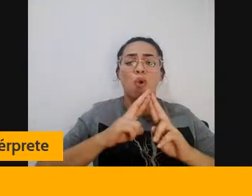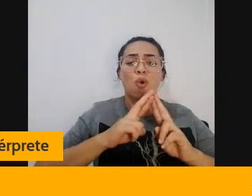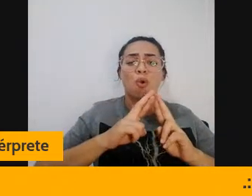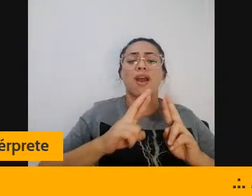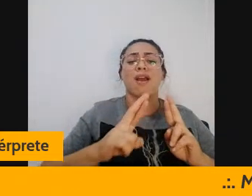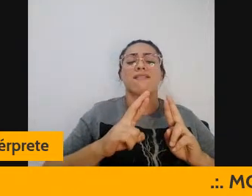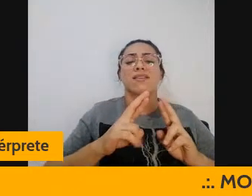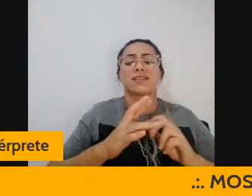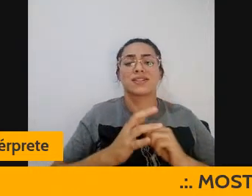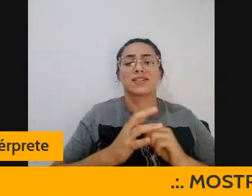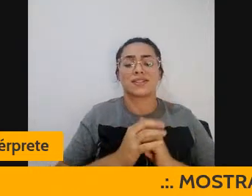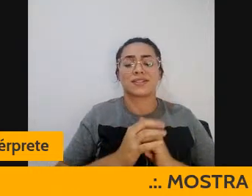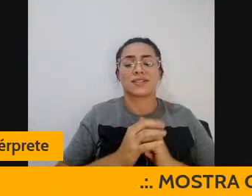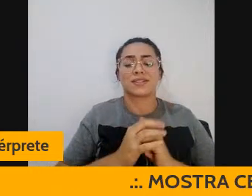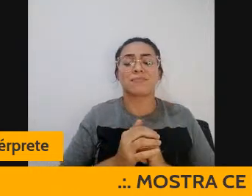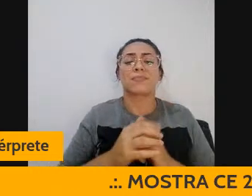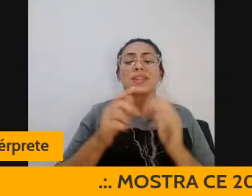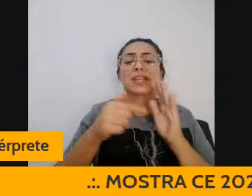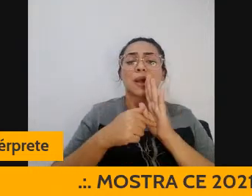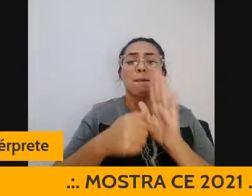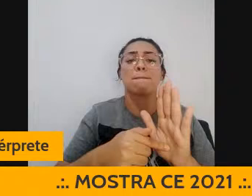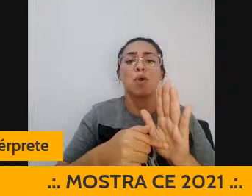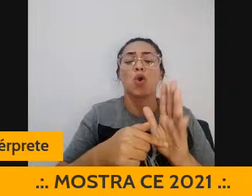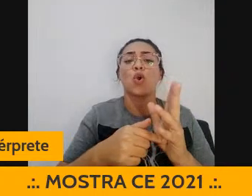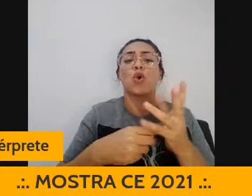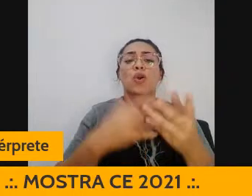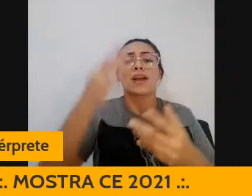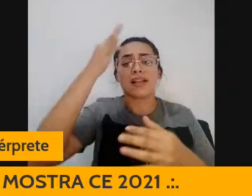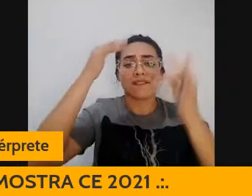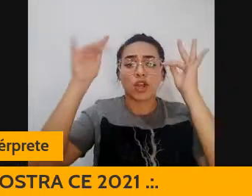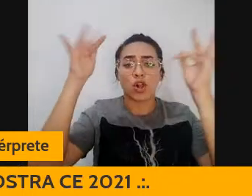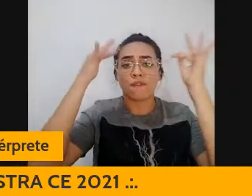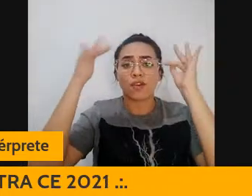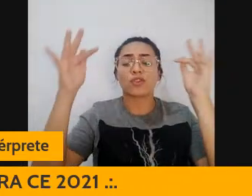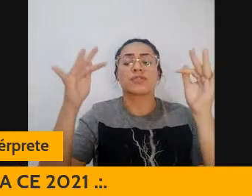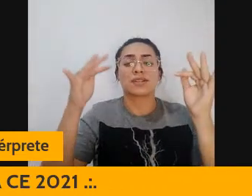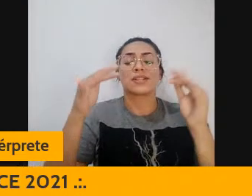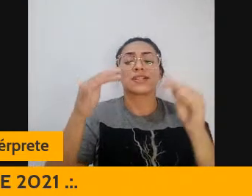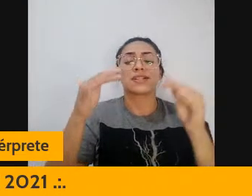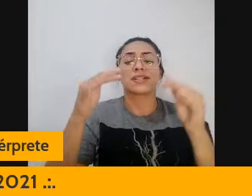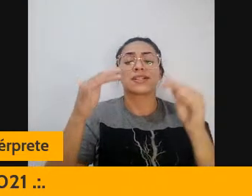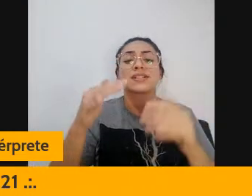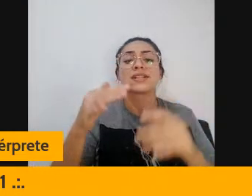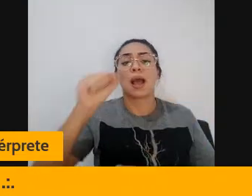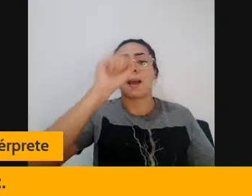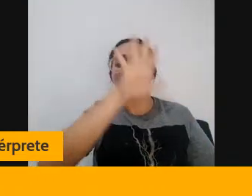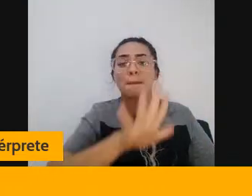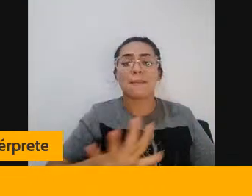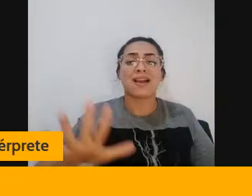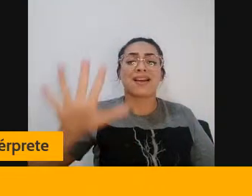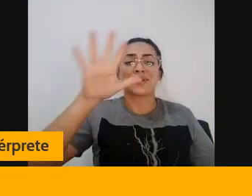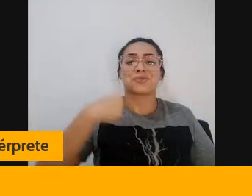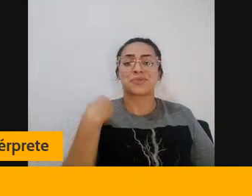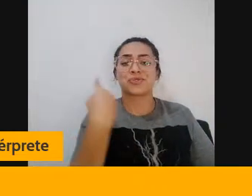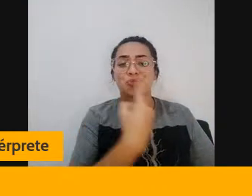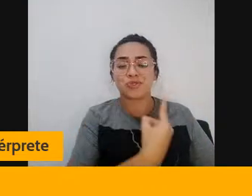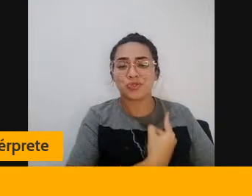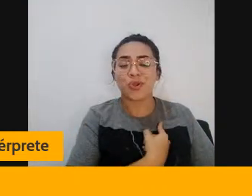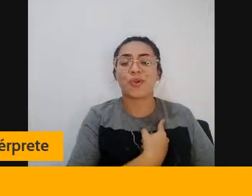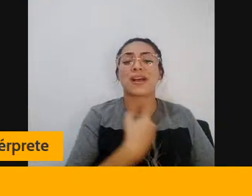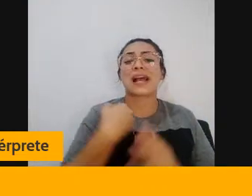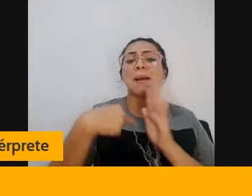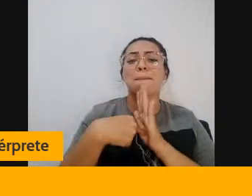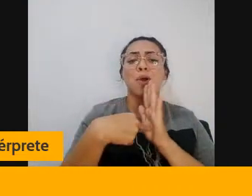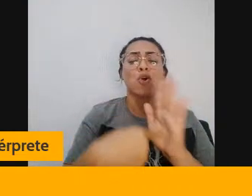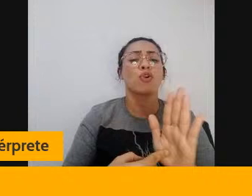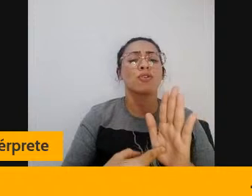né, para mostrar assim, toda essa filosofia latino-americana nossa, né, para dizer o quanto